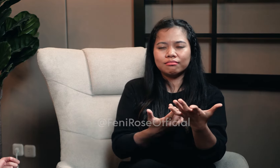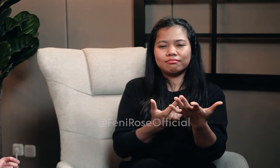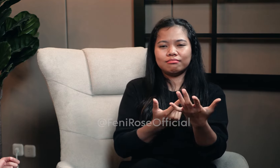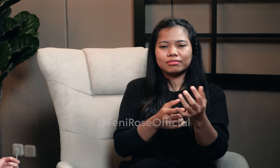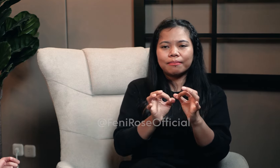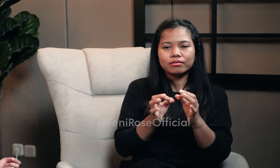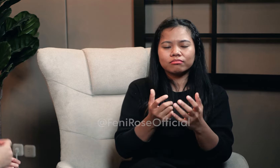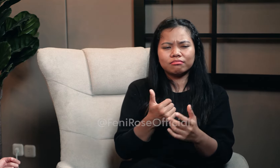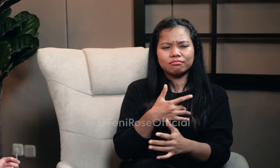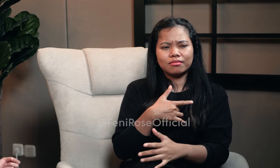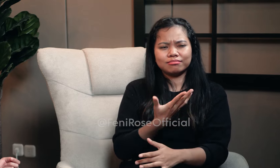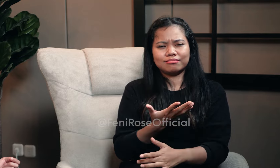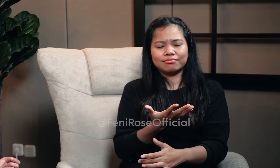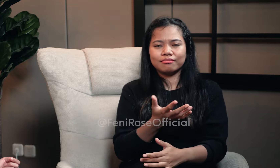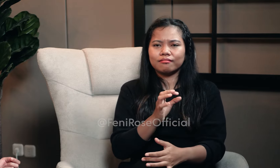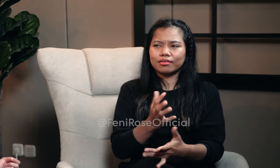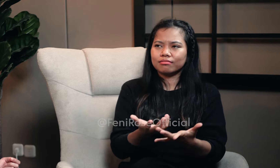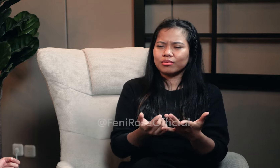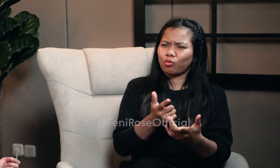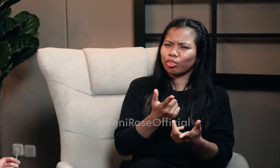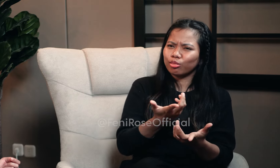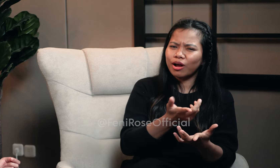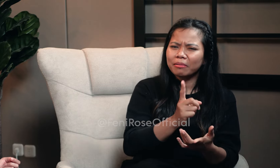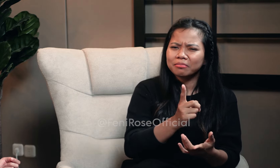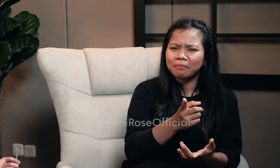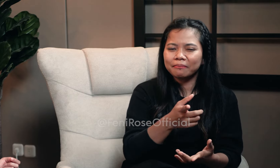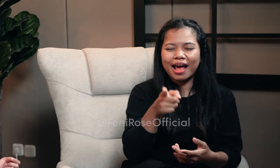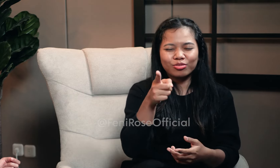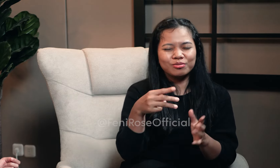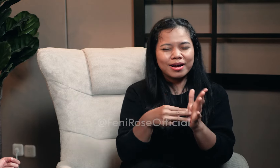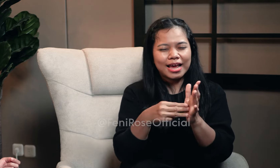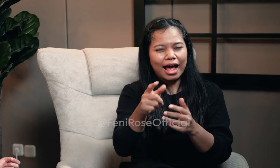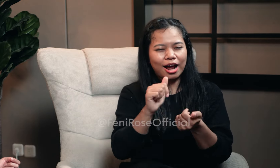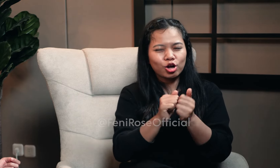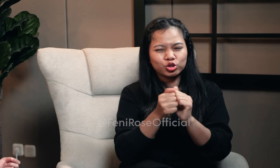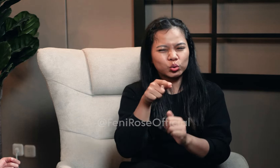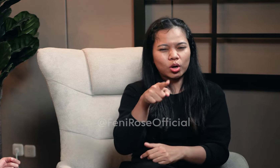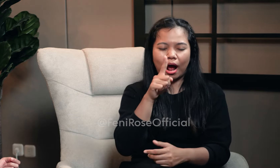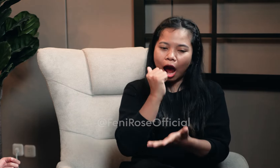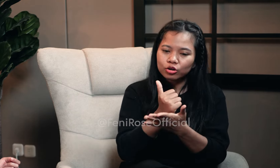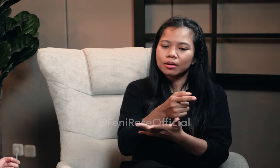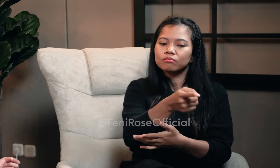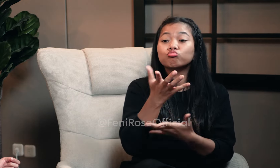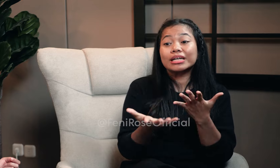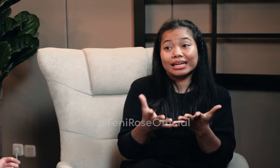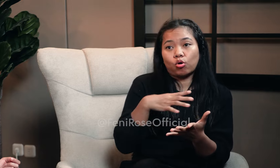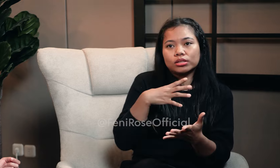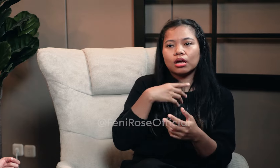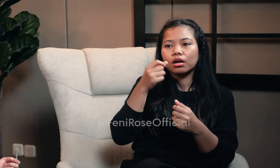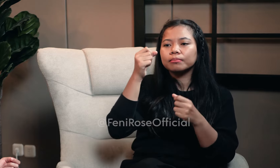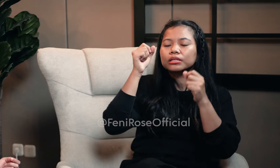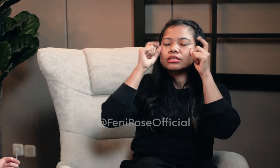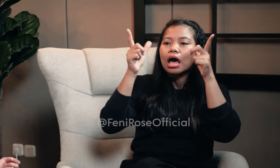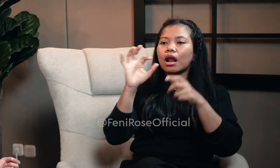isyarat dipanggil dan kayak Hah Kok saya merasa kayak alasannya apa sih sebenarnya kayak gitu itu masalah